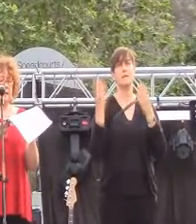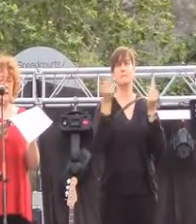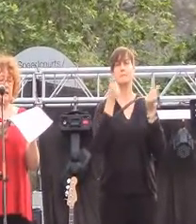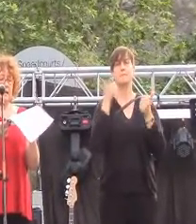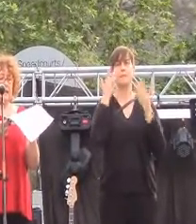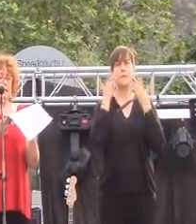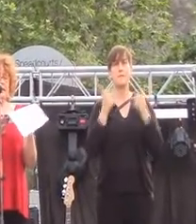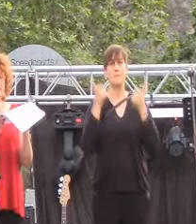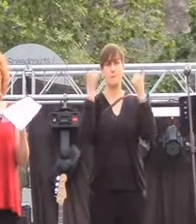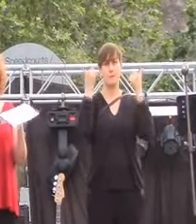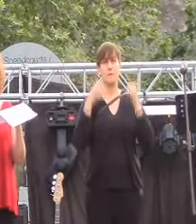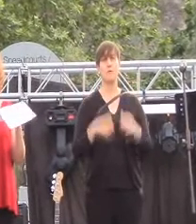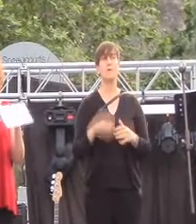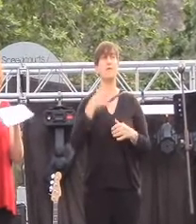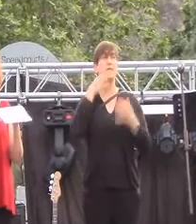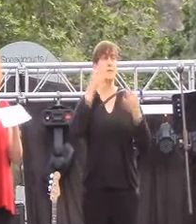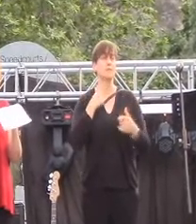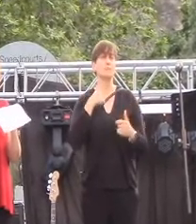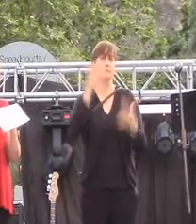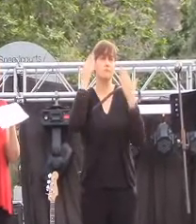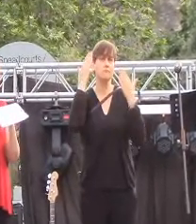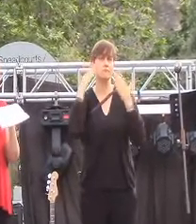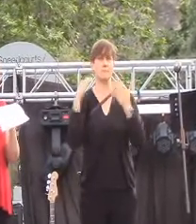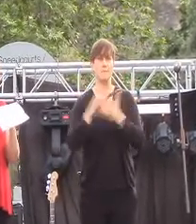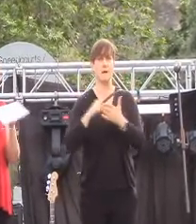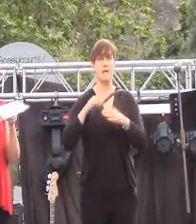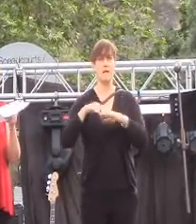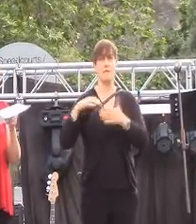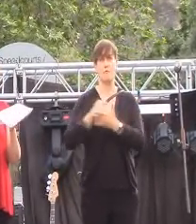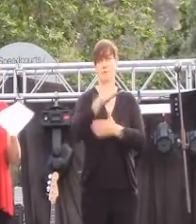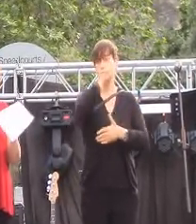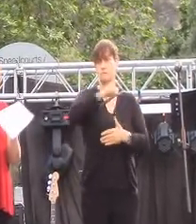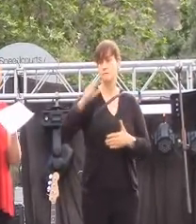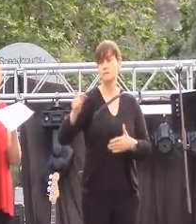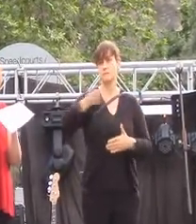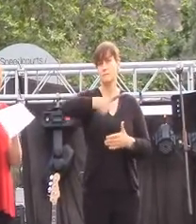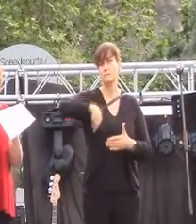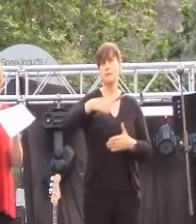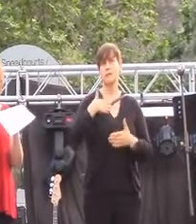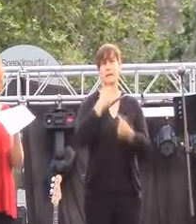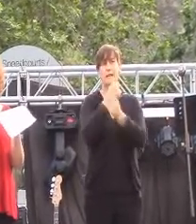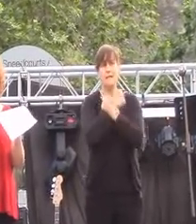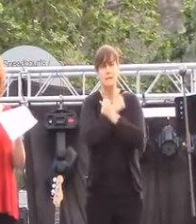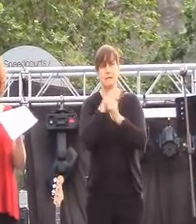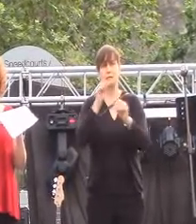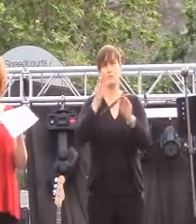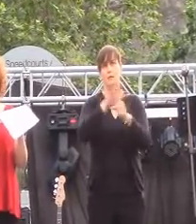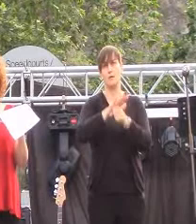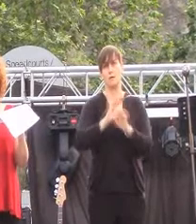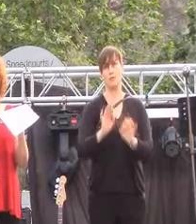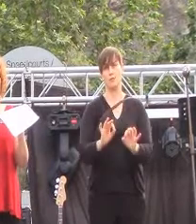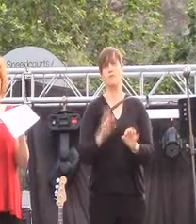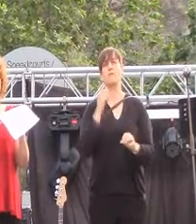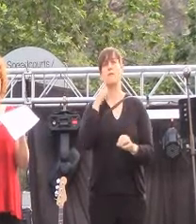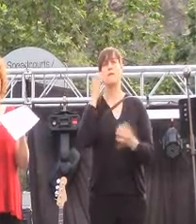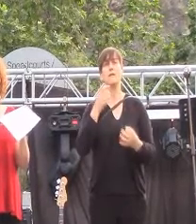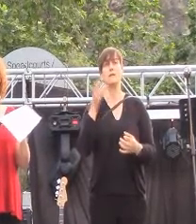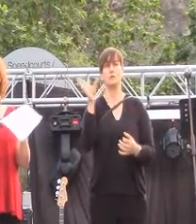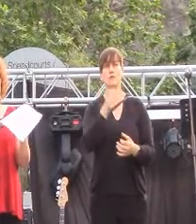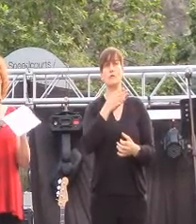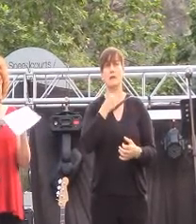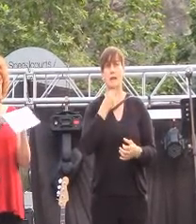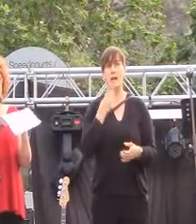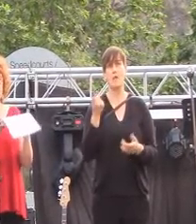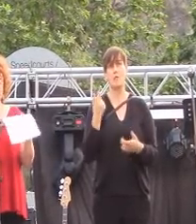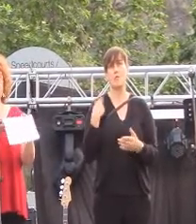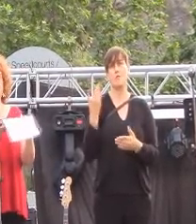net. Des d'aquí, un homenatge per a totes aquelles persones que s'estimen el seu barri i volen posar-hi el